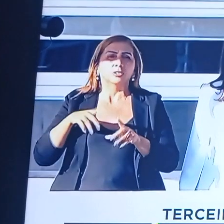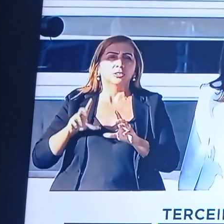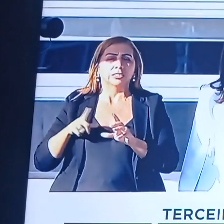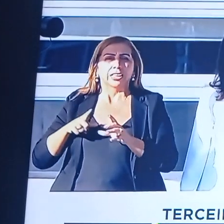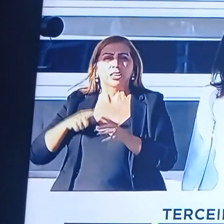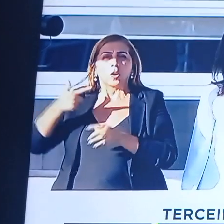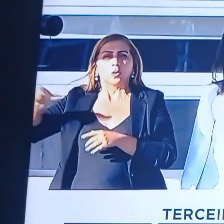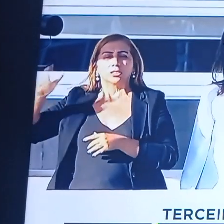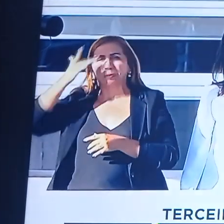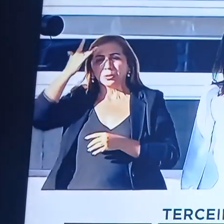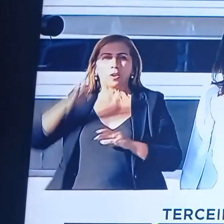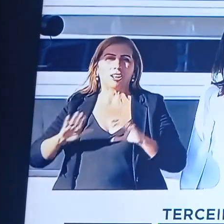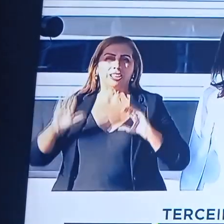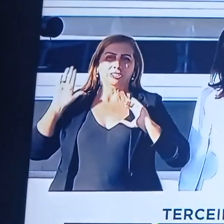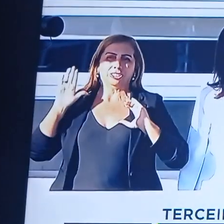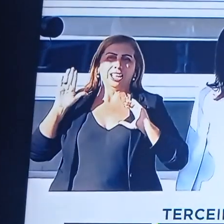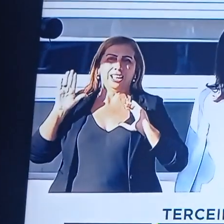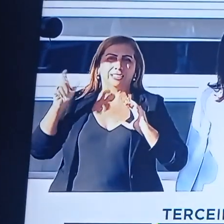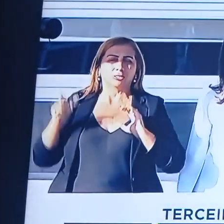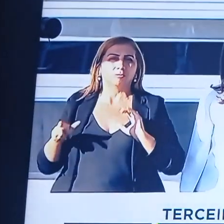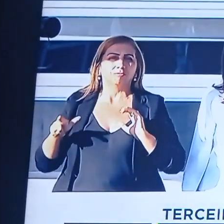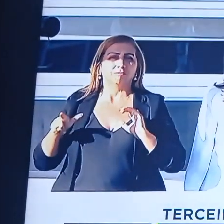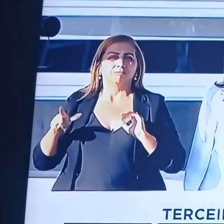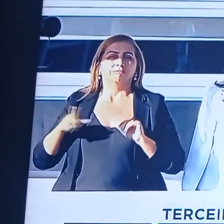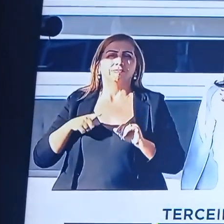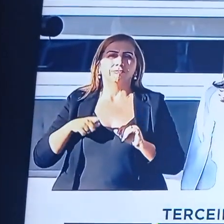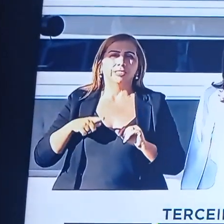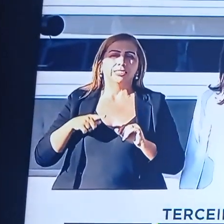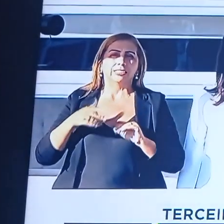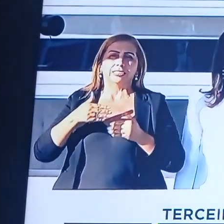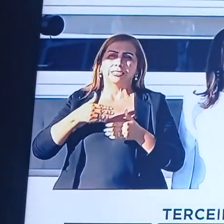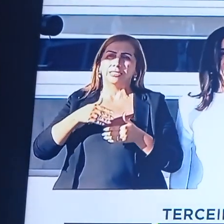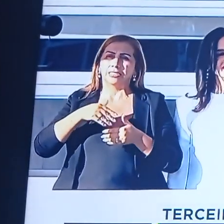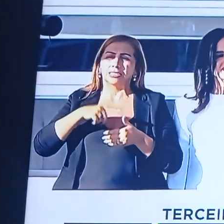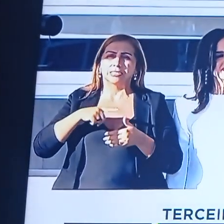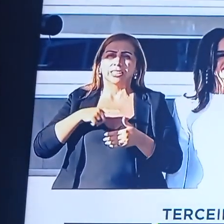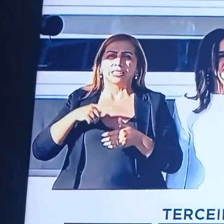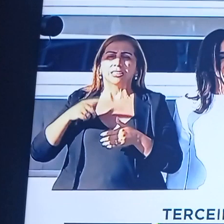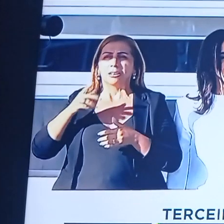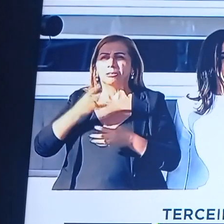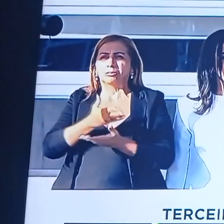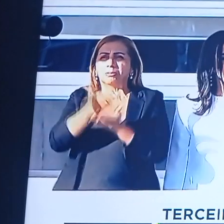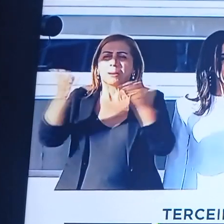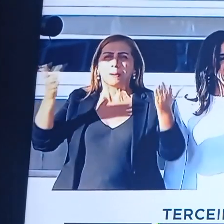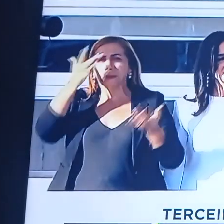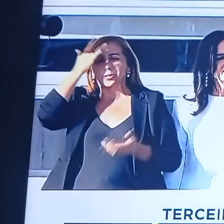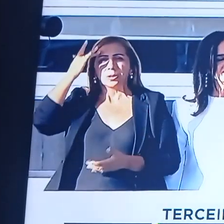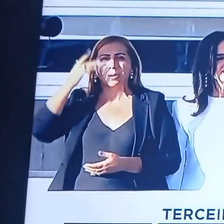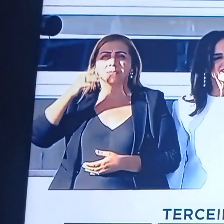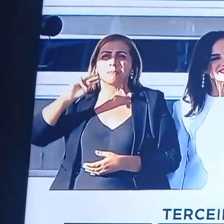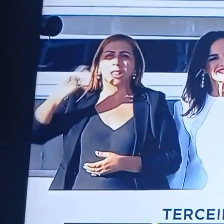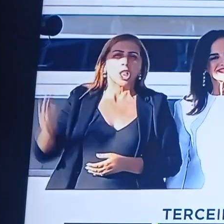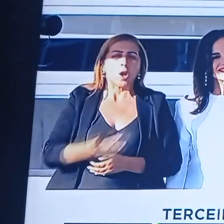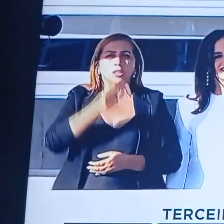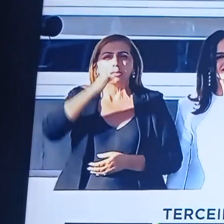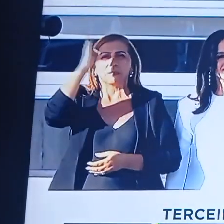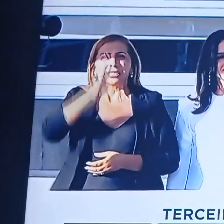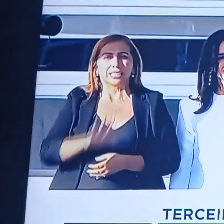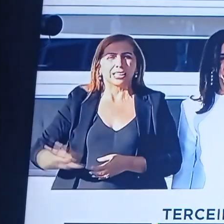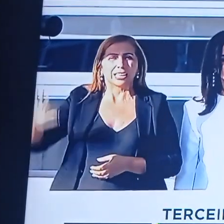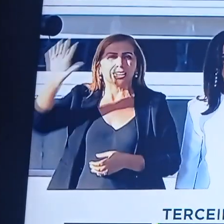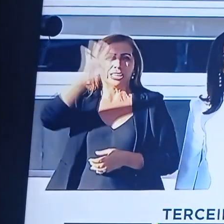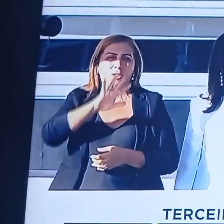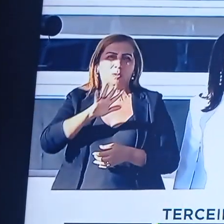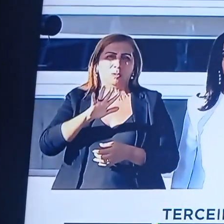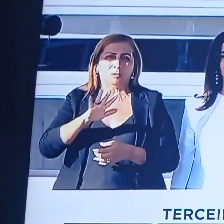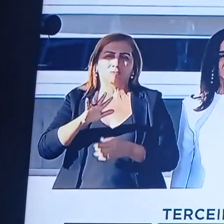outros candidatos. Vou governar para 215 milhões de brasileiros e brasileiras e não apenas